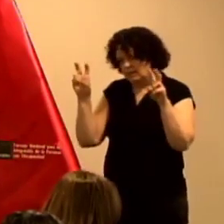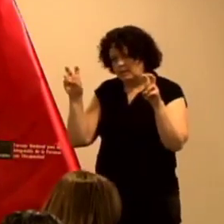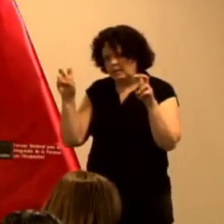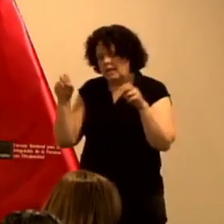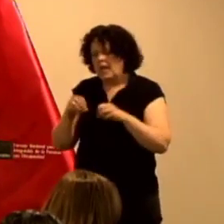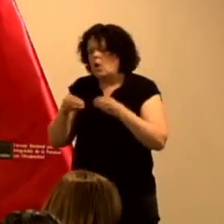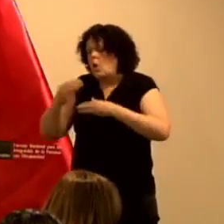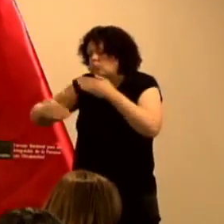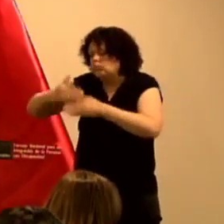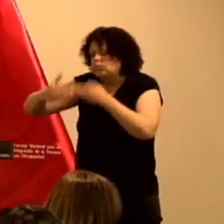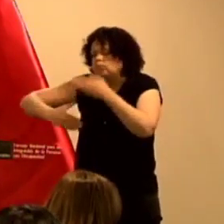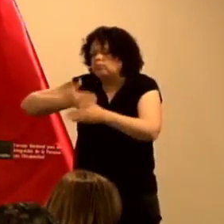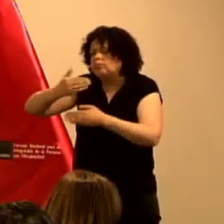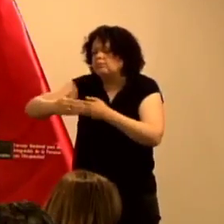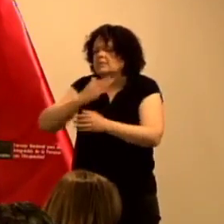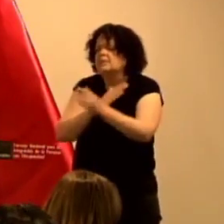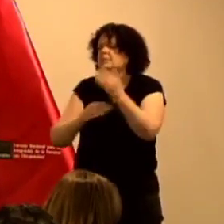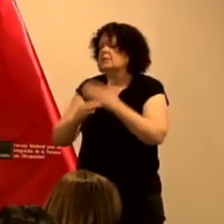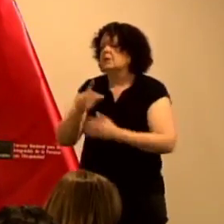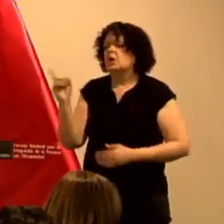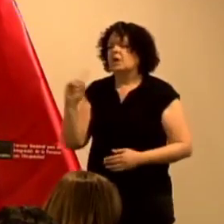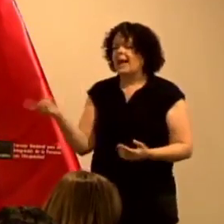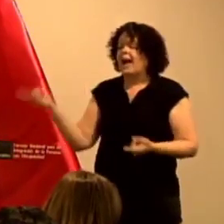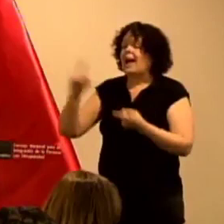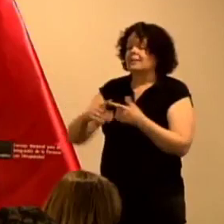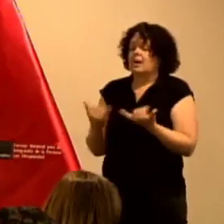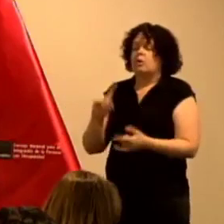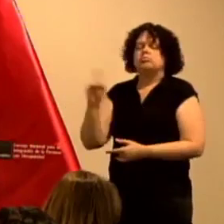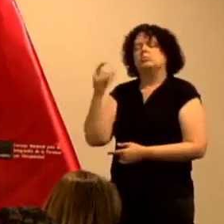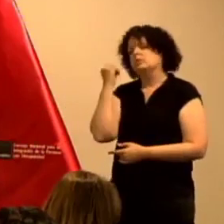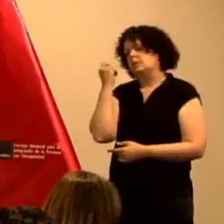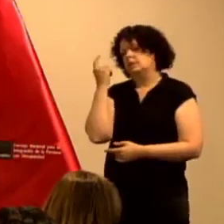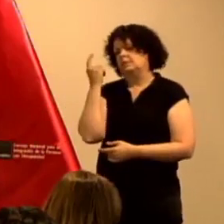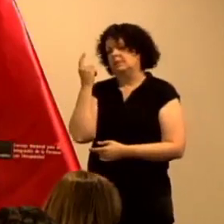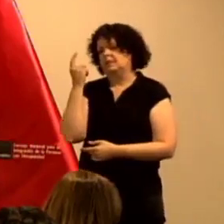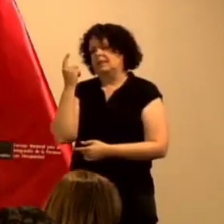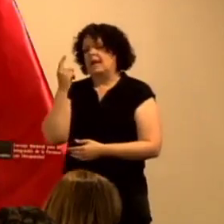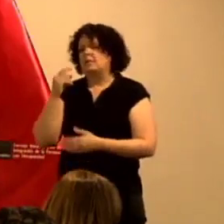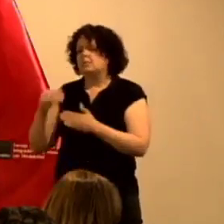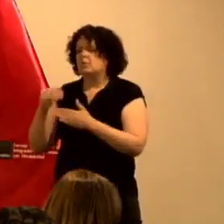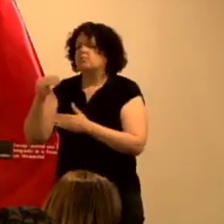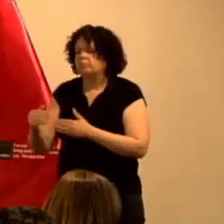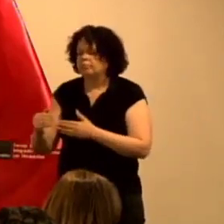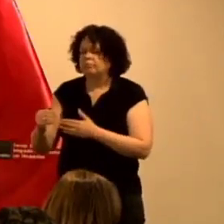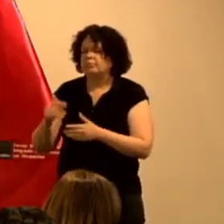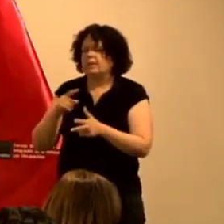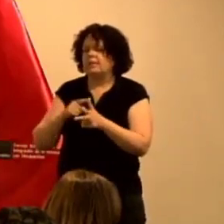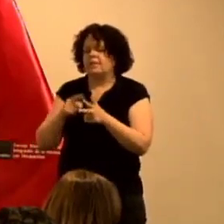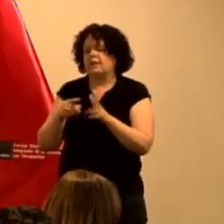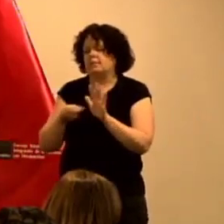la evolución histórica de la discapacidad que hasta el momento no se comprende. Hemos pasado tres modelos que lo vamos a explicar, el de la